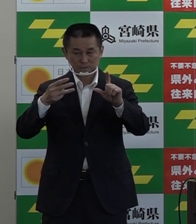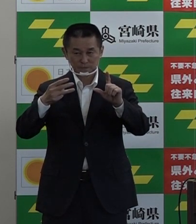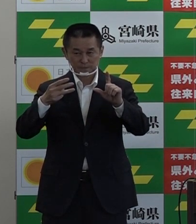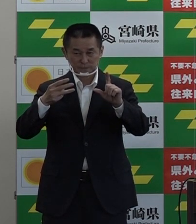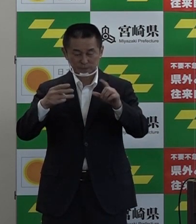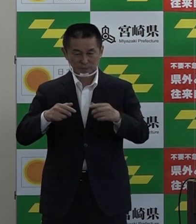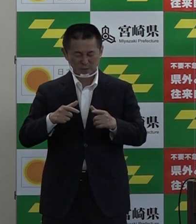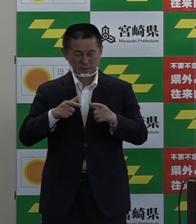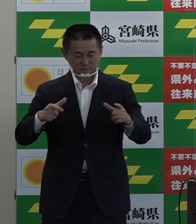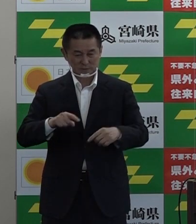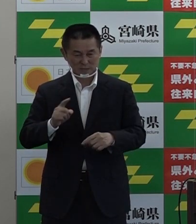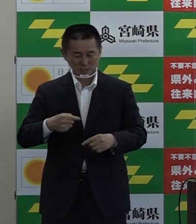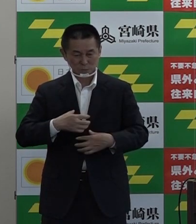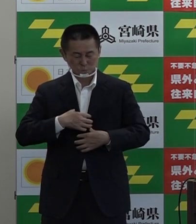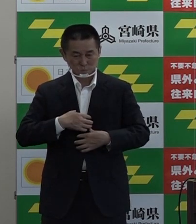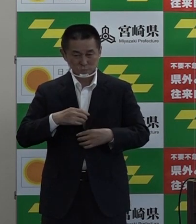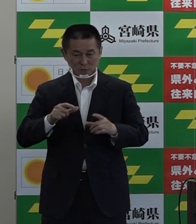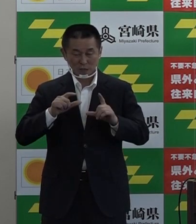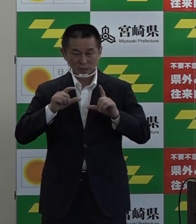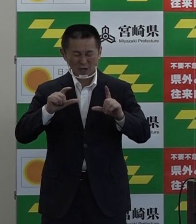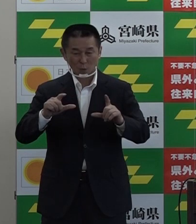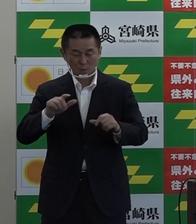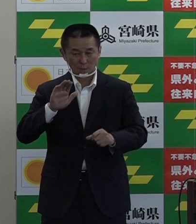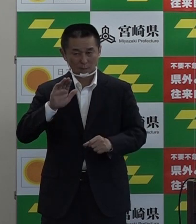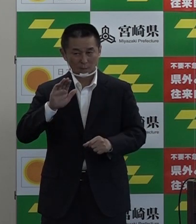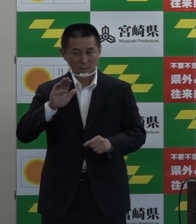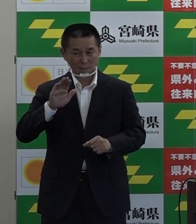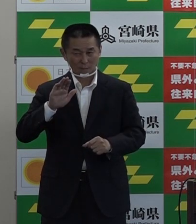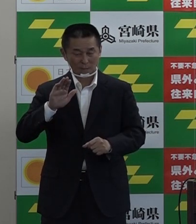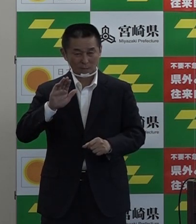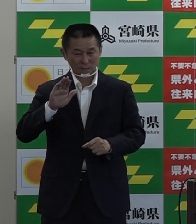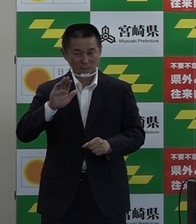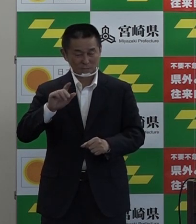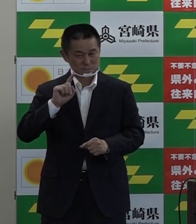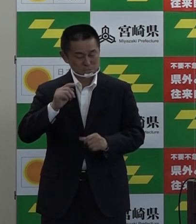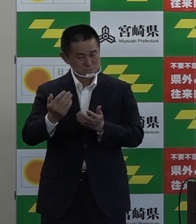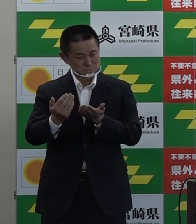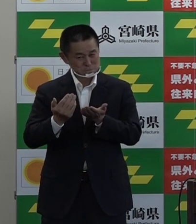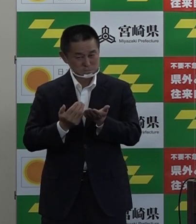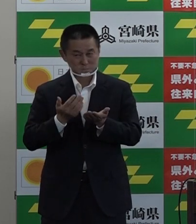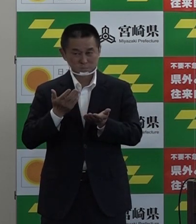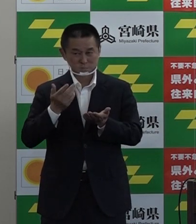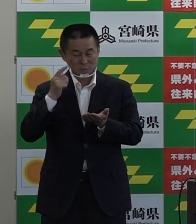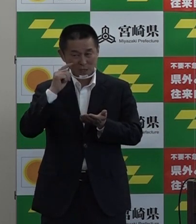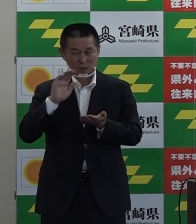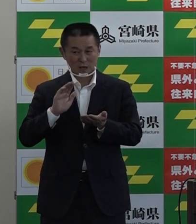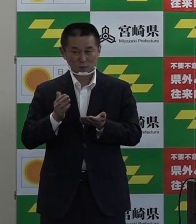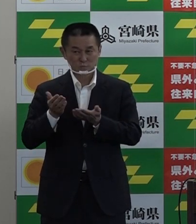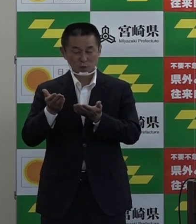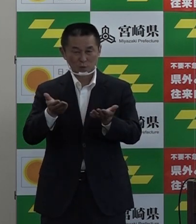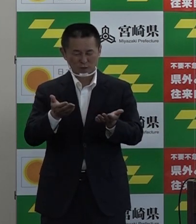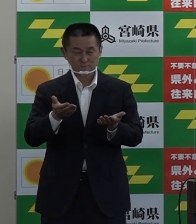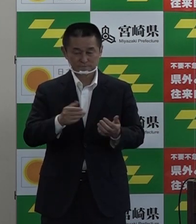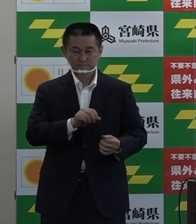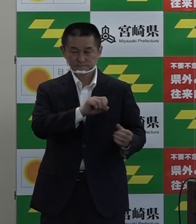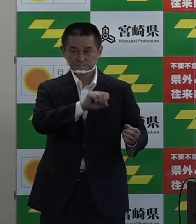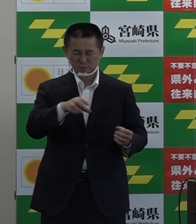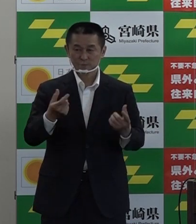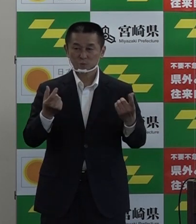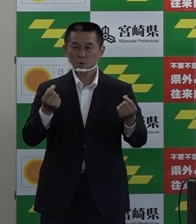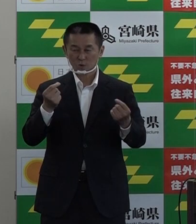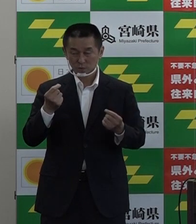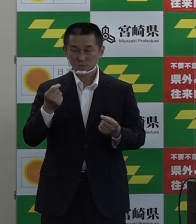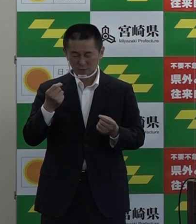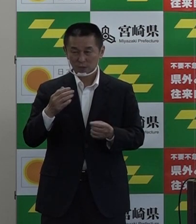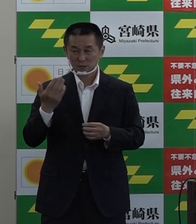拡大緊急警報に上げる可能性も見据えているというようなお考えということ に考えて